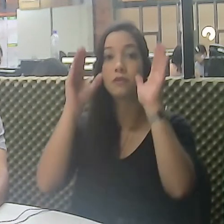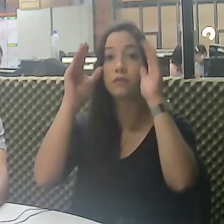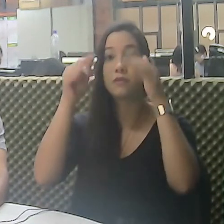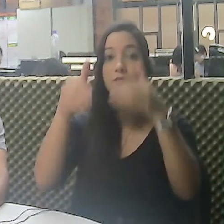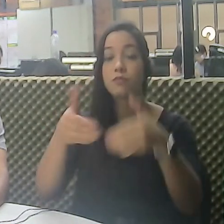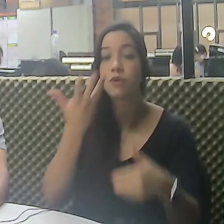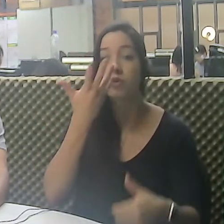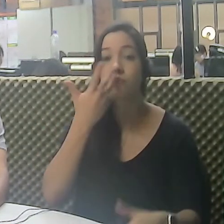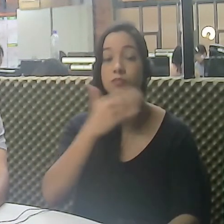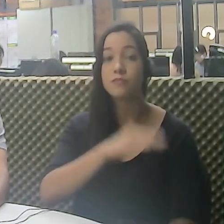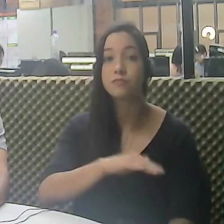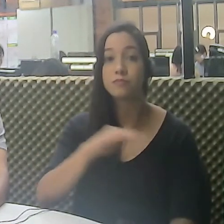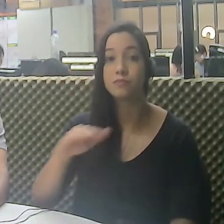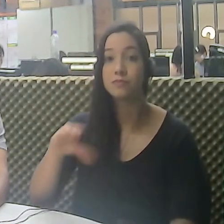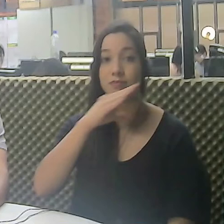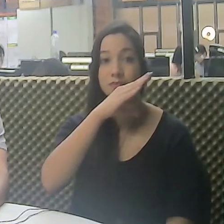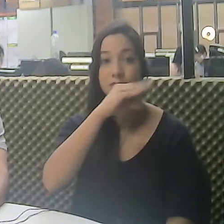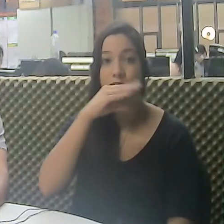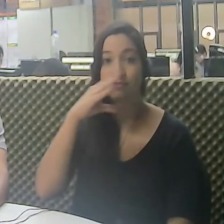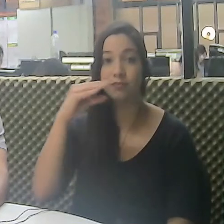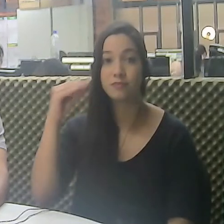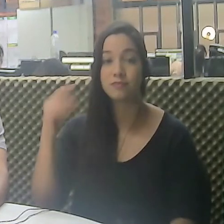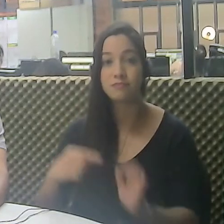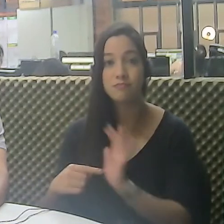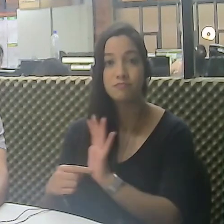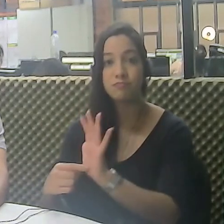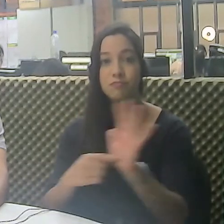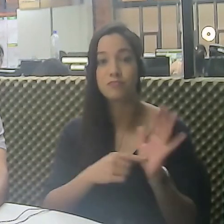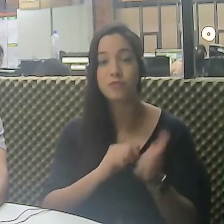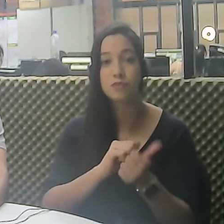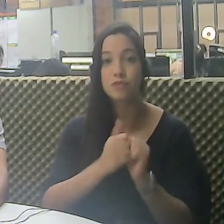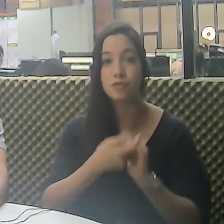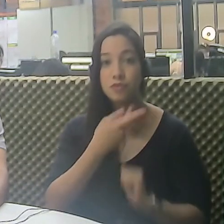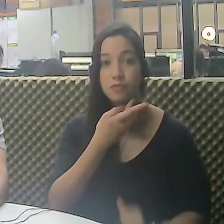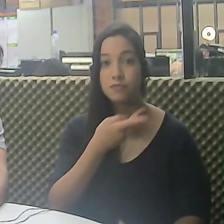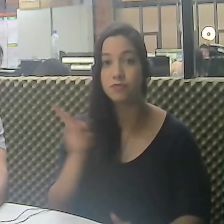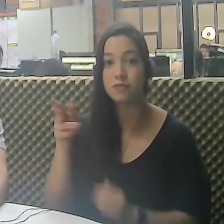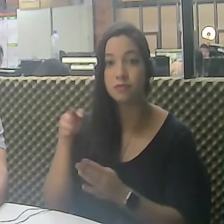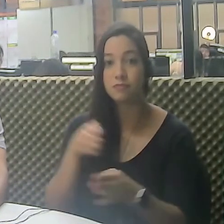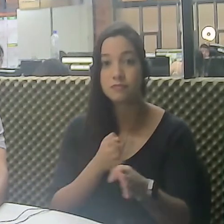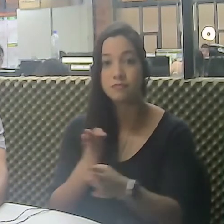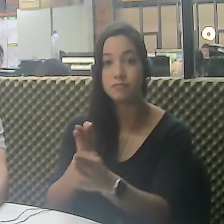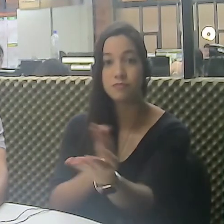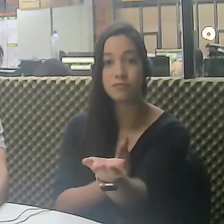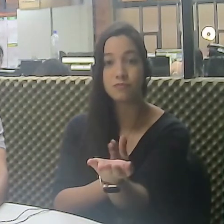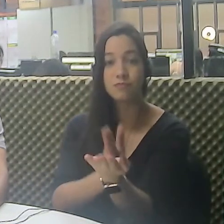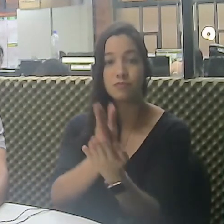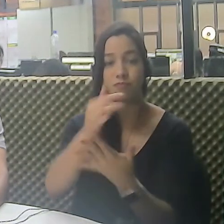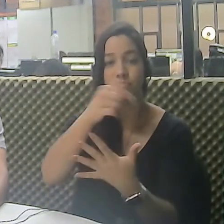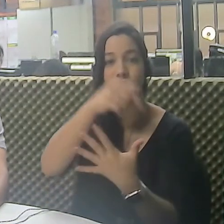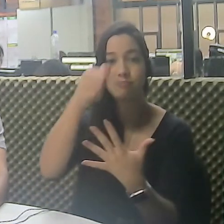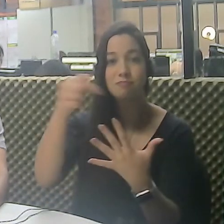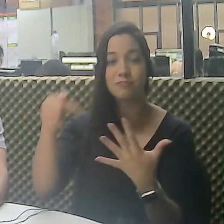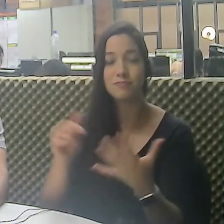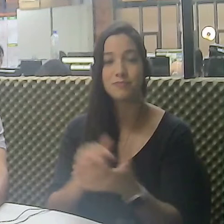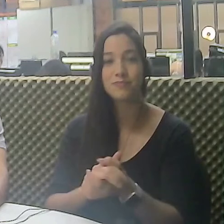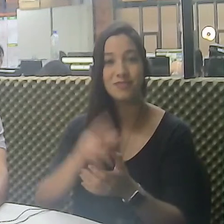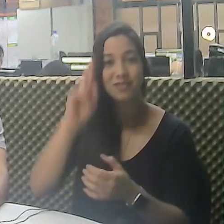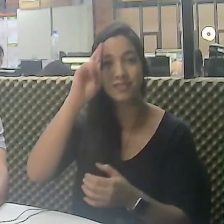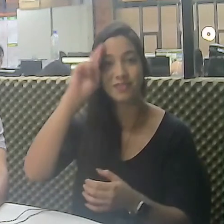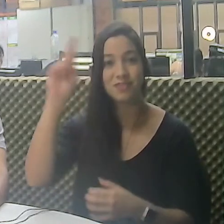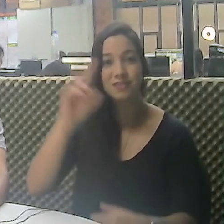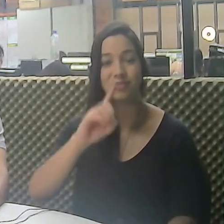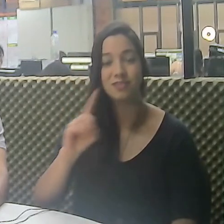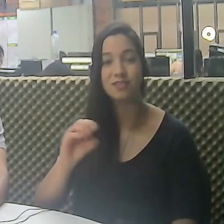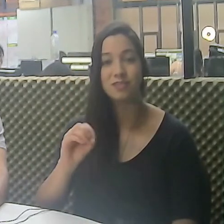público infanto-juvenil. Exposições, jogos, visitas guiadas em trilhas ecológicas e muito mais. O diretor do